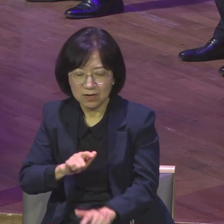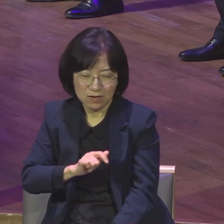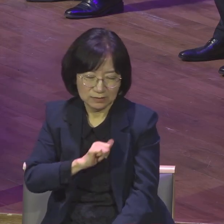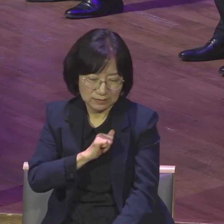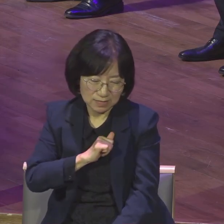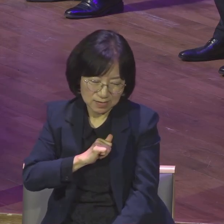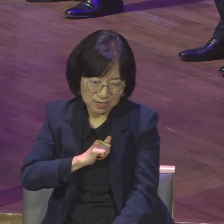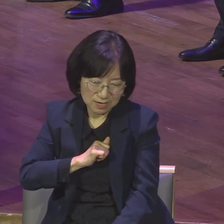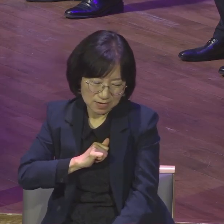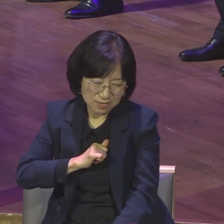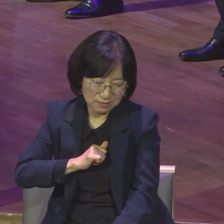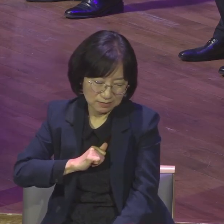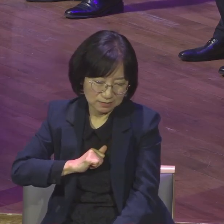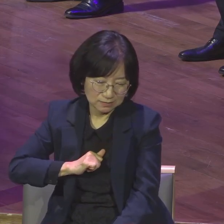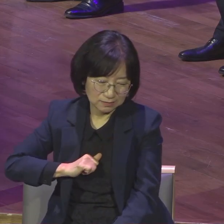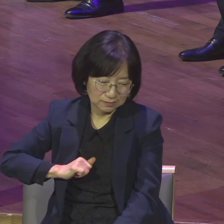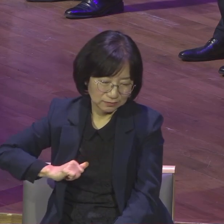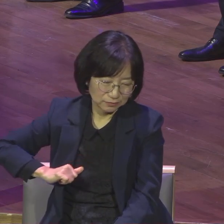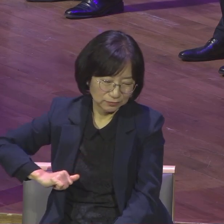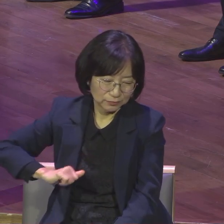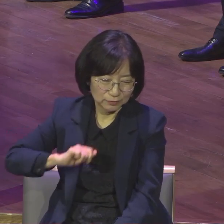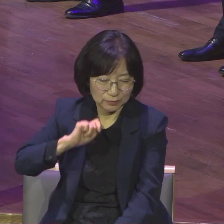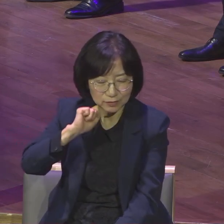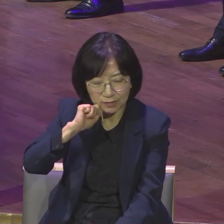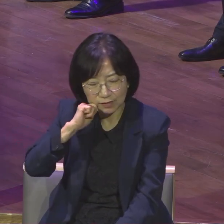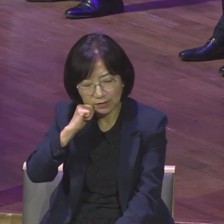있네. 더 이상 버틸 수